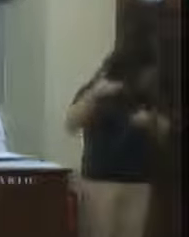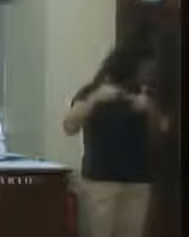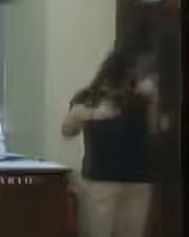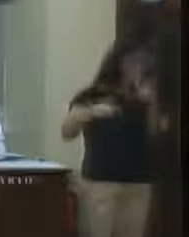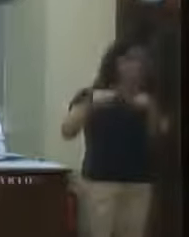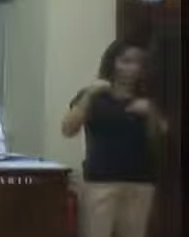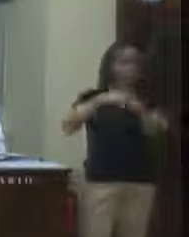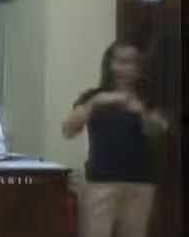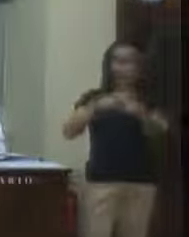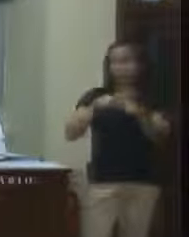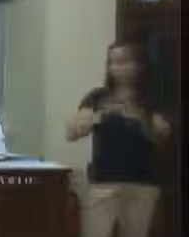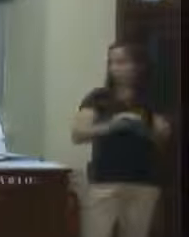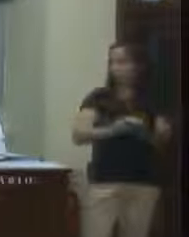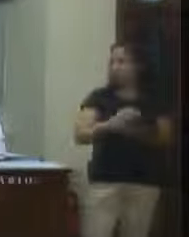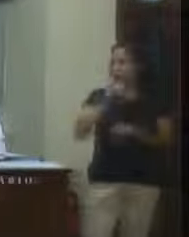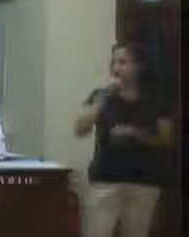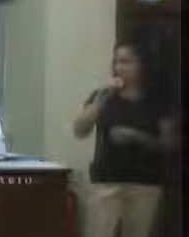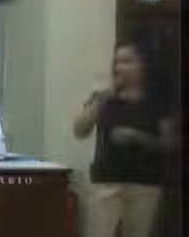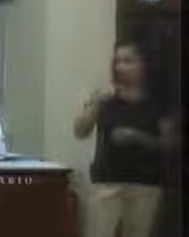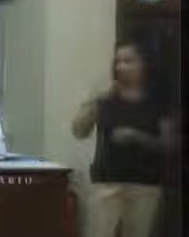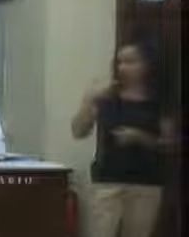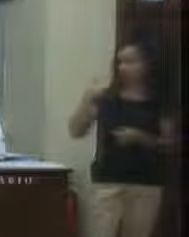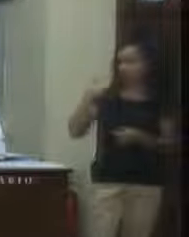e votação no dia